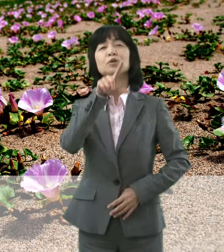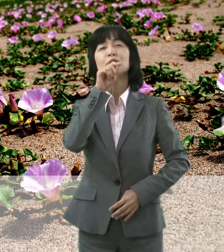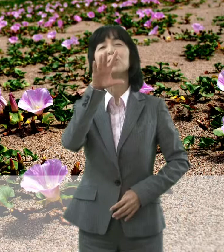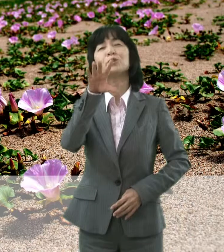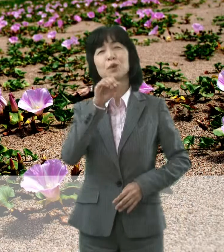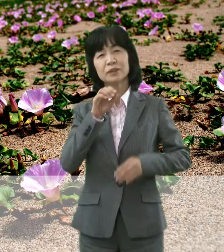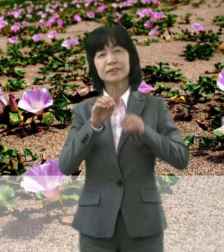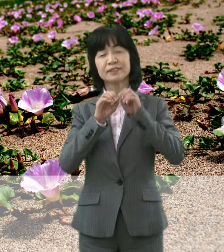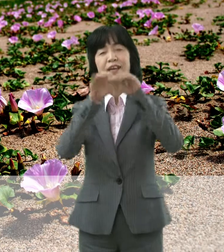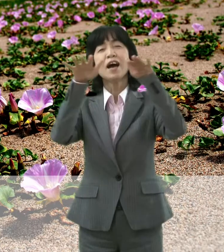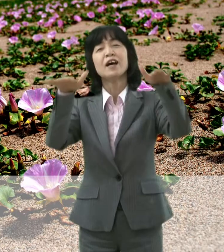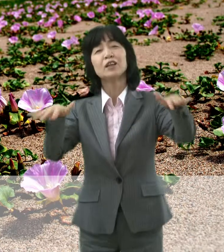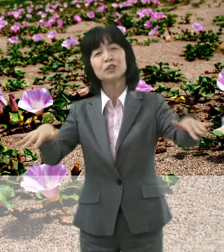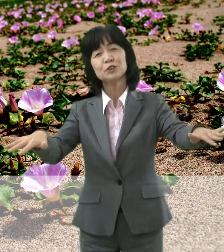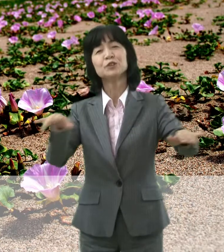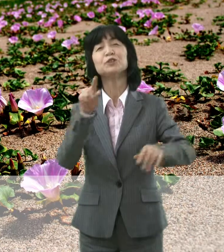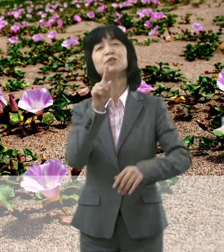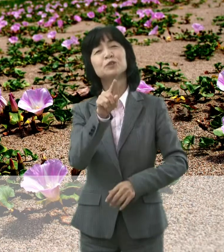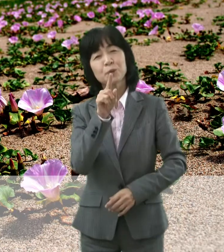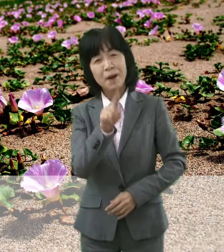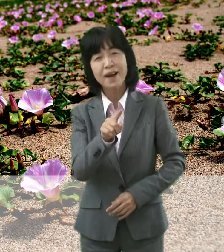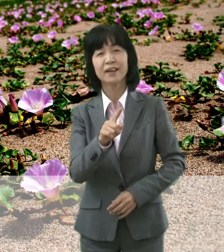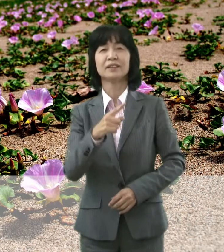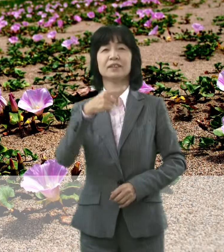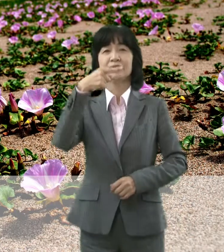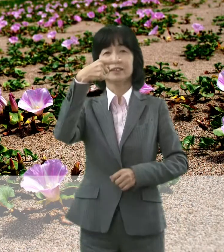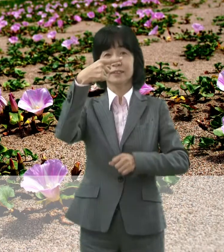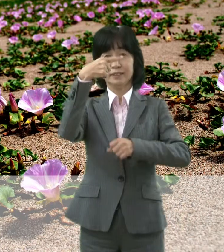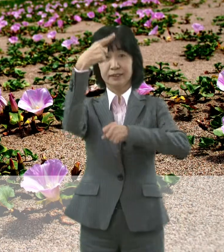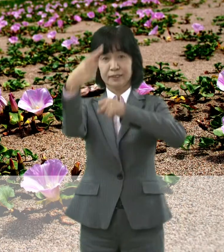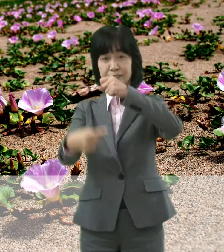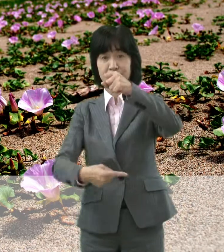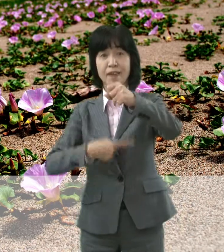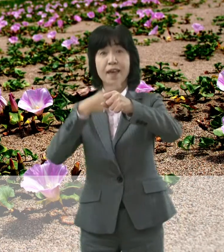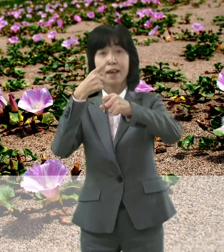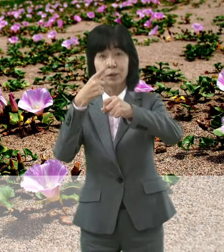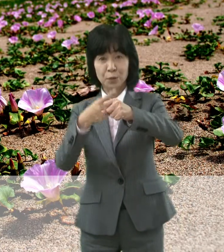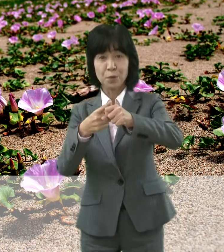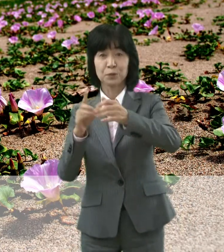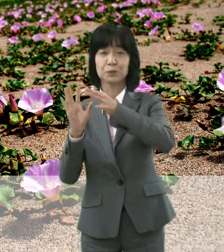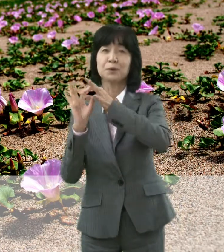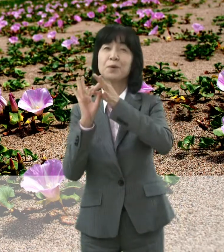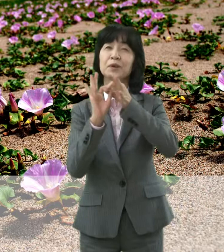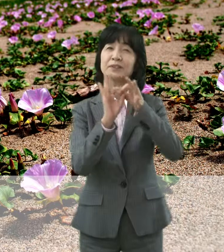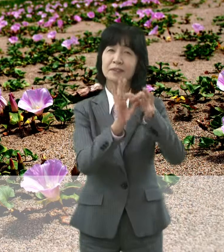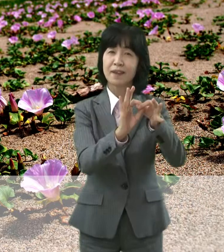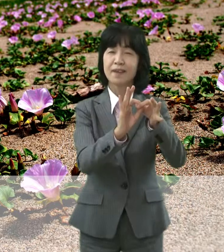鳥取砂丘は1年を通じて魅力的な表情を見せます